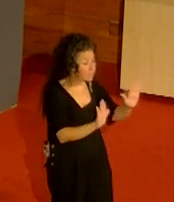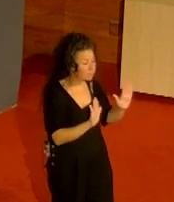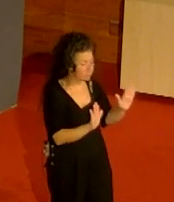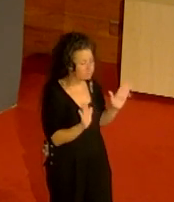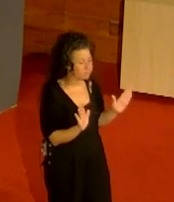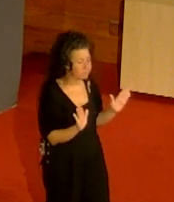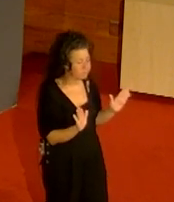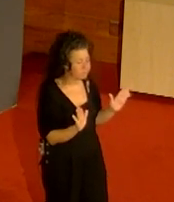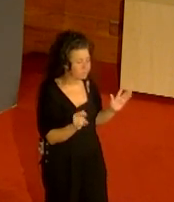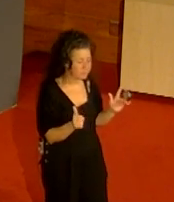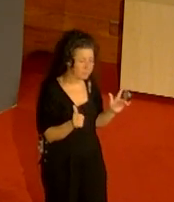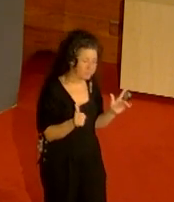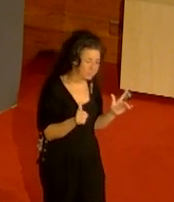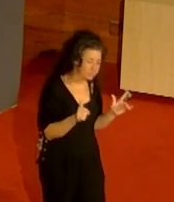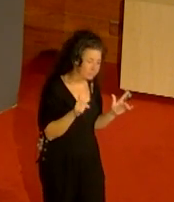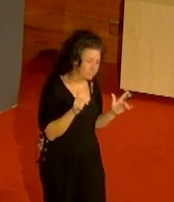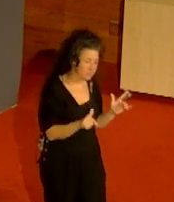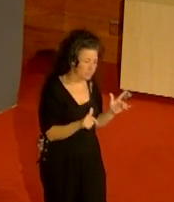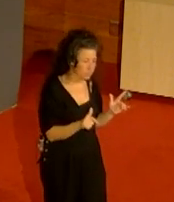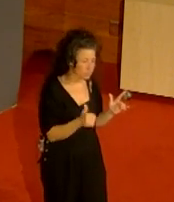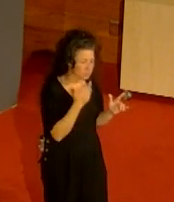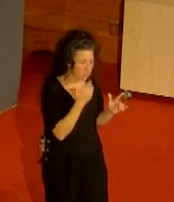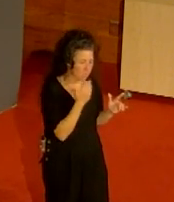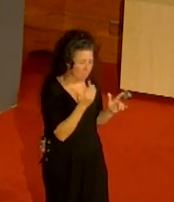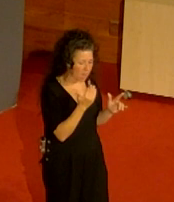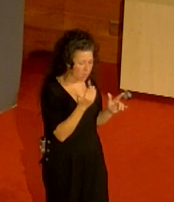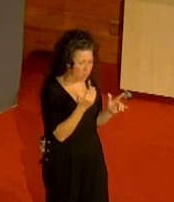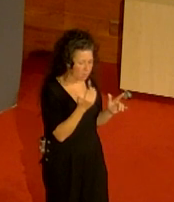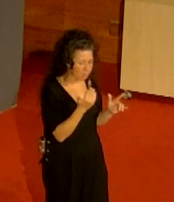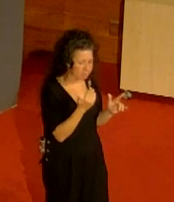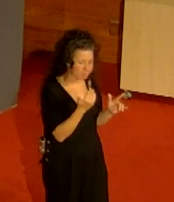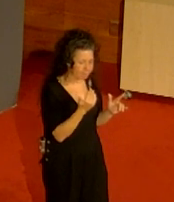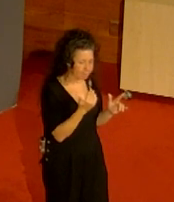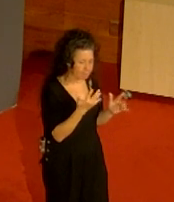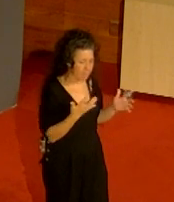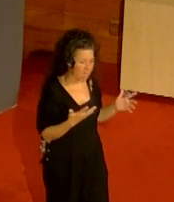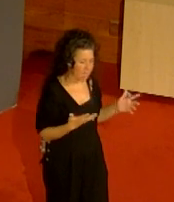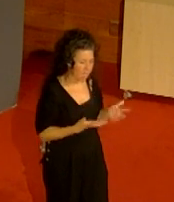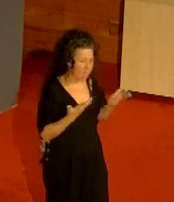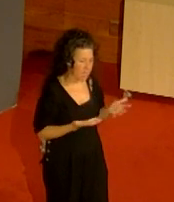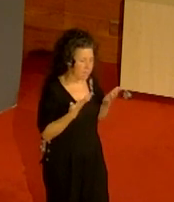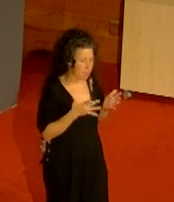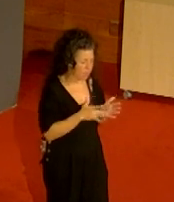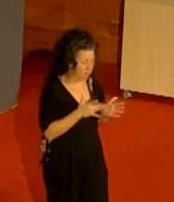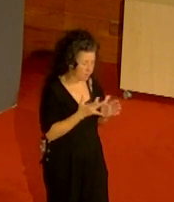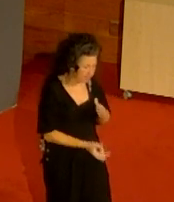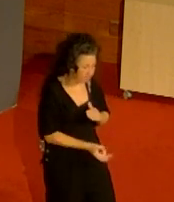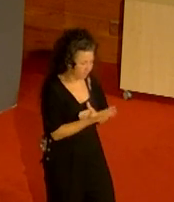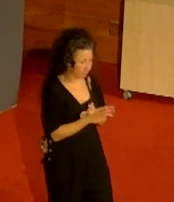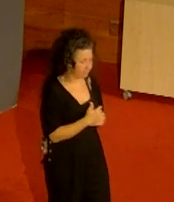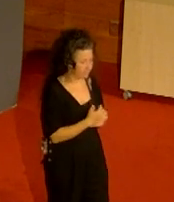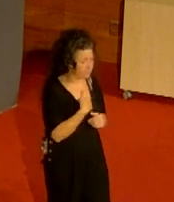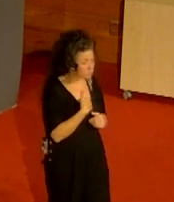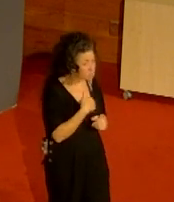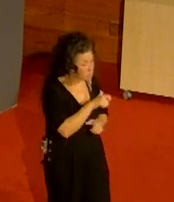aquí es un poco el baremo, esto fue una de las cosas que me empujó un poco a crear la revista. Que ya, yo me daba cuenta, yo, cuando yo hablaba con mi gente